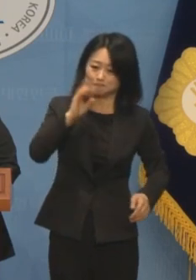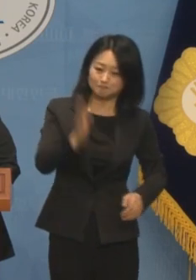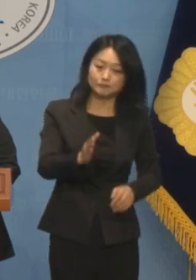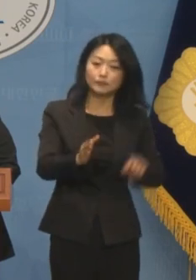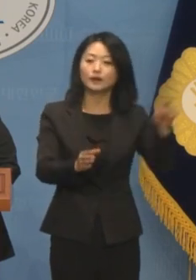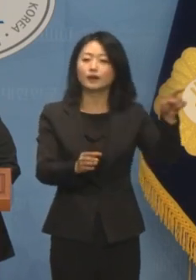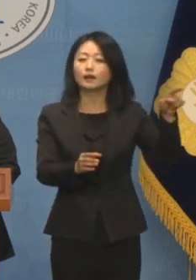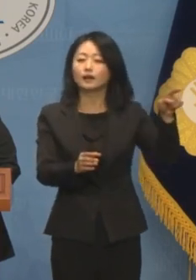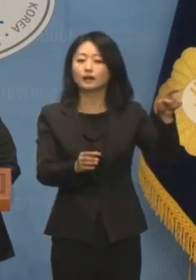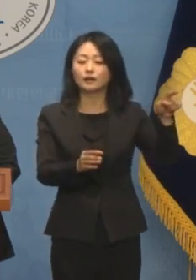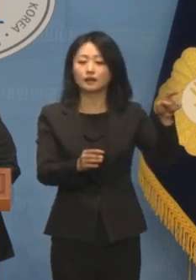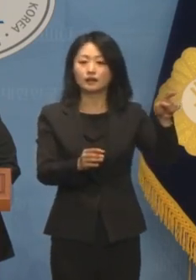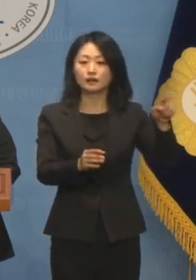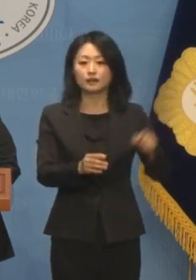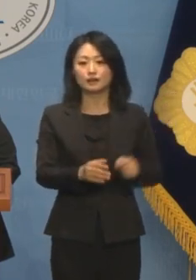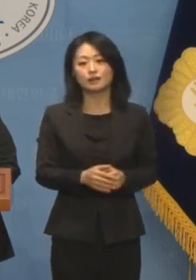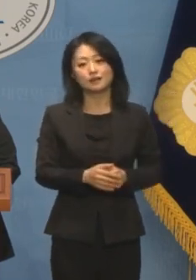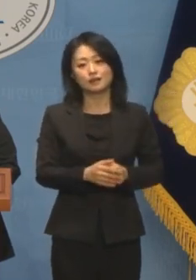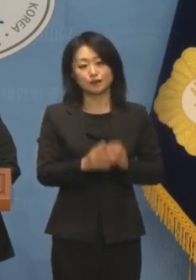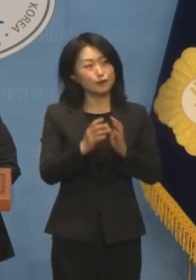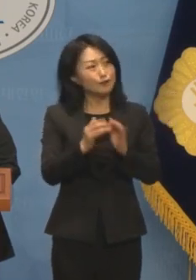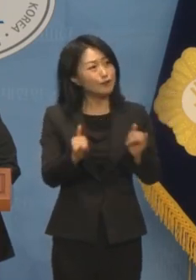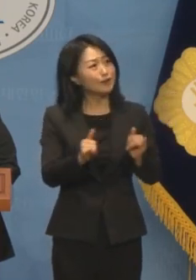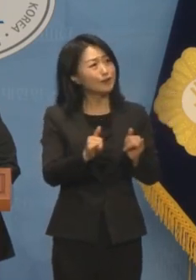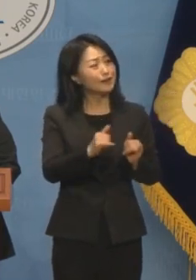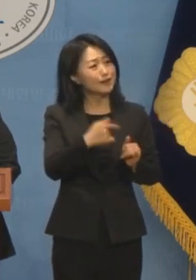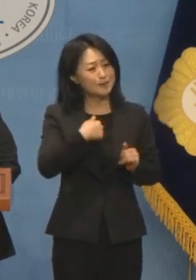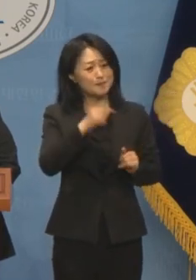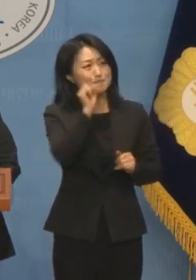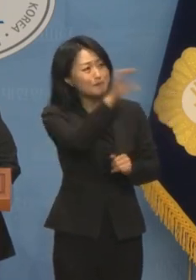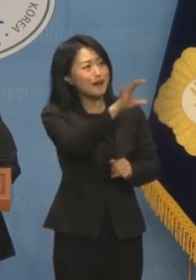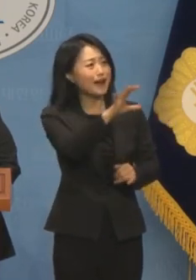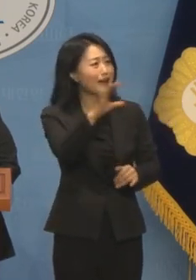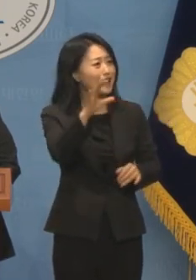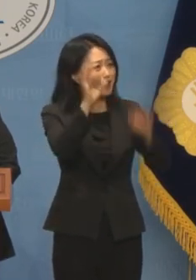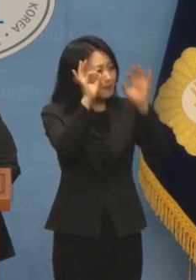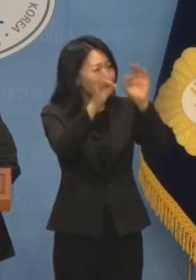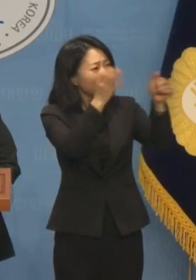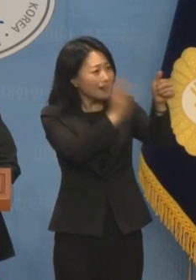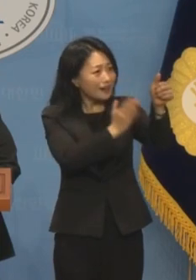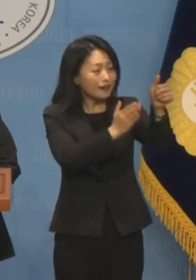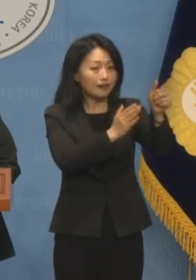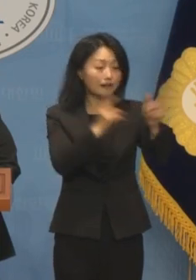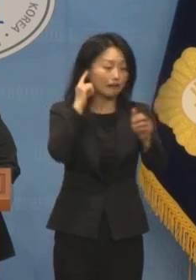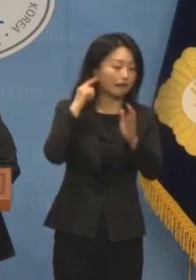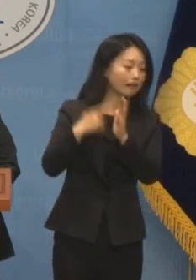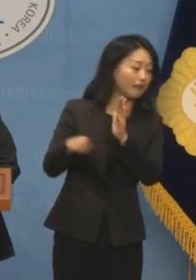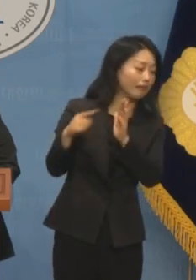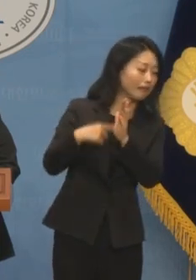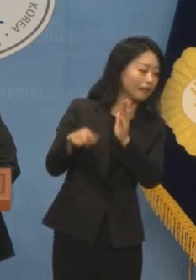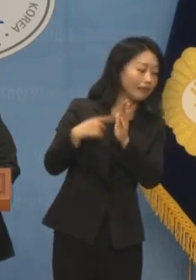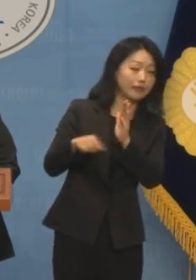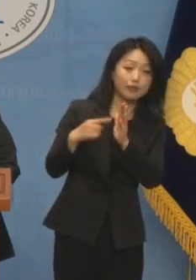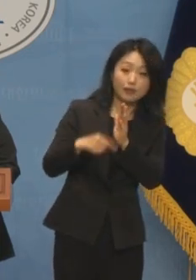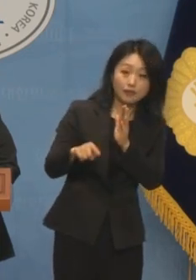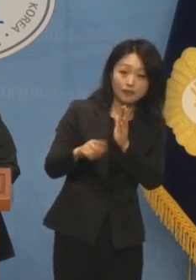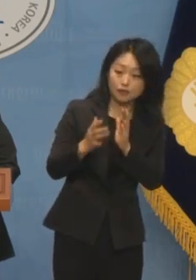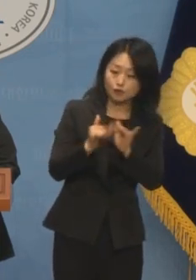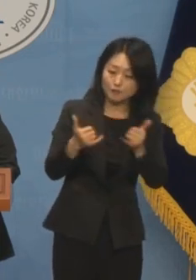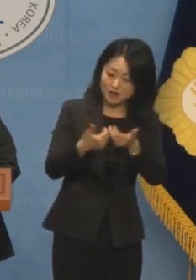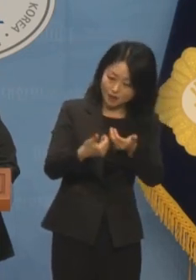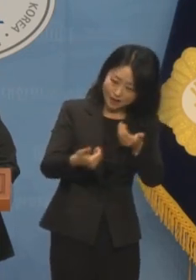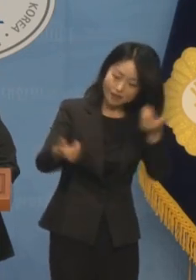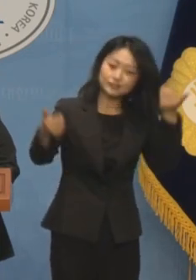민심을 제대로 들어야 한다고 이야기했습니다. 하지만 들을 생각이 없으니 이젠 국민과